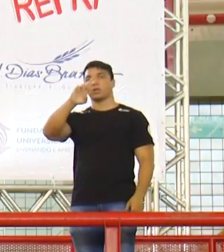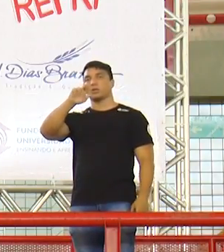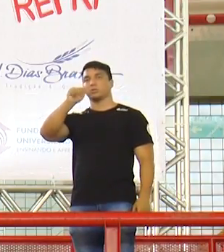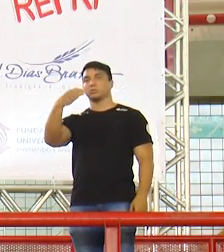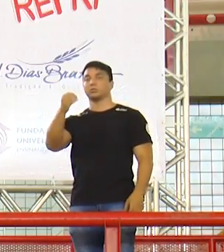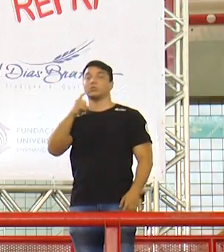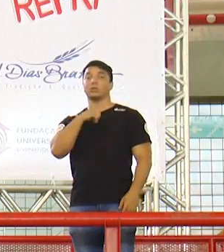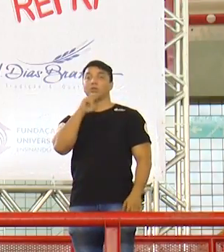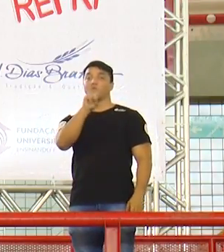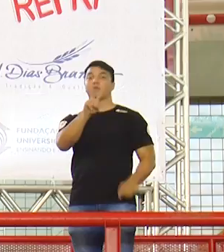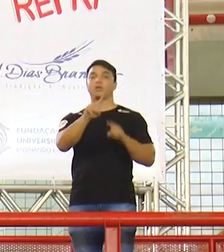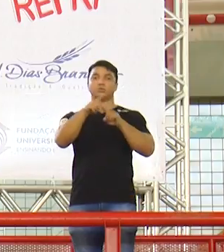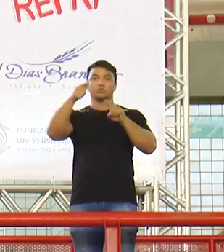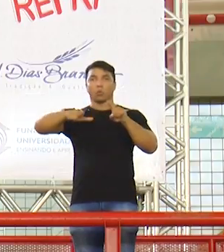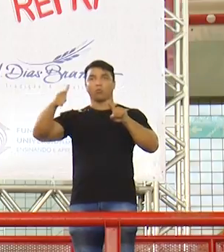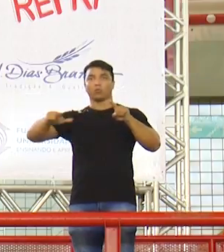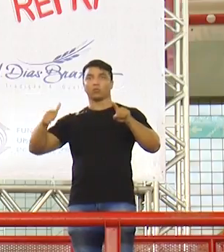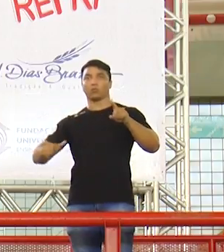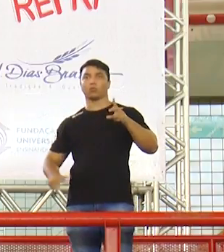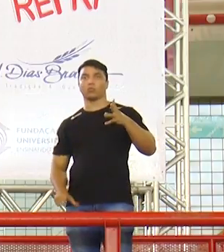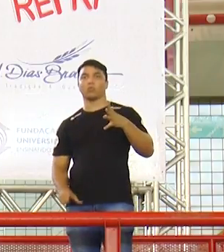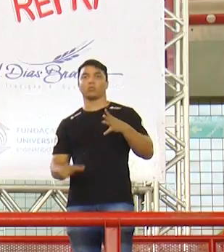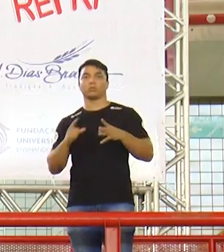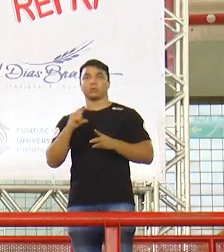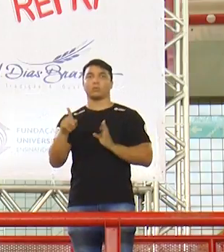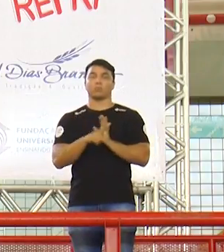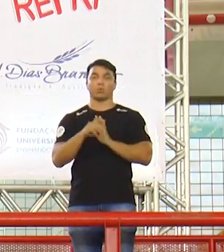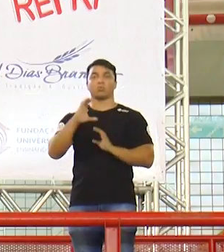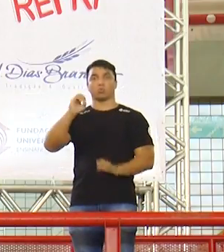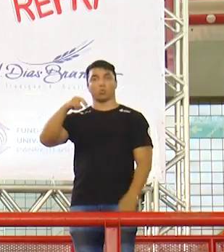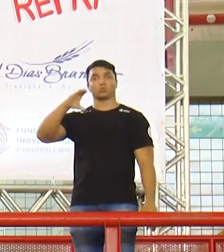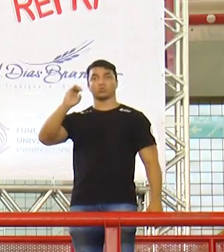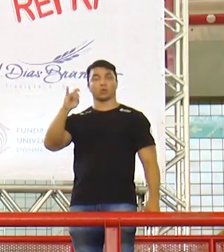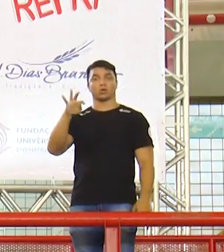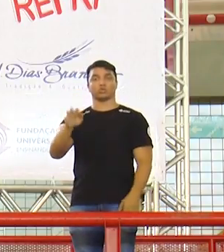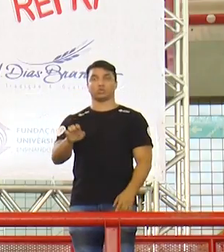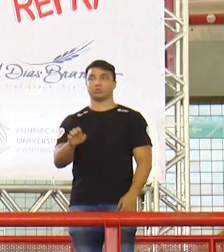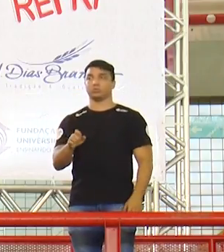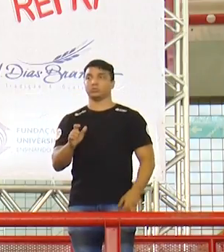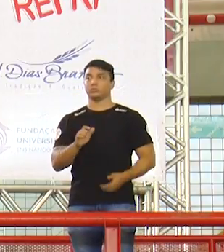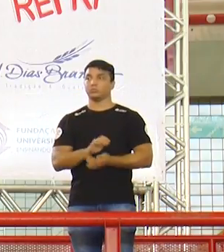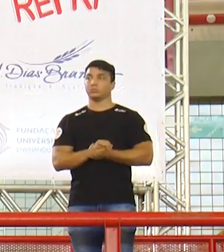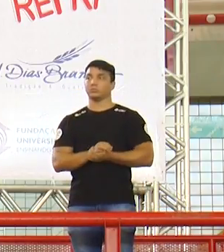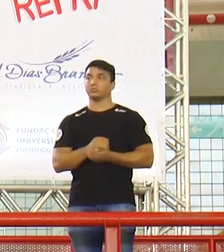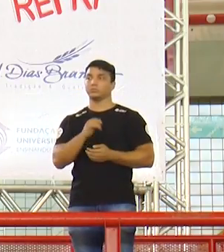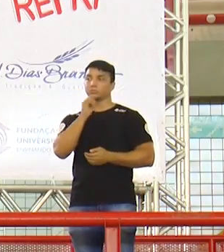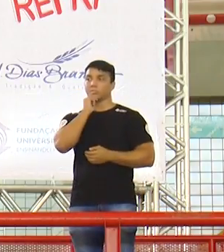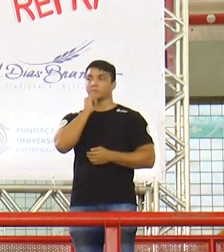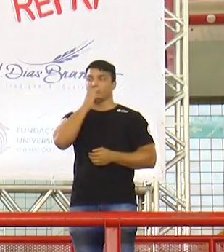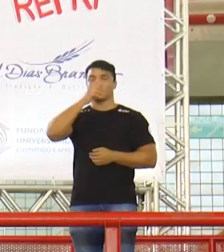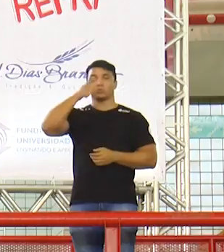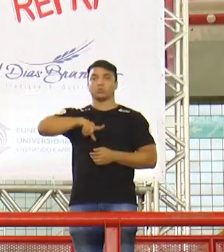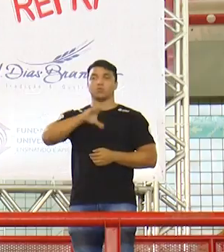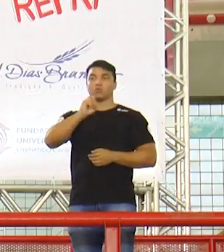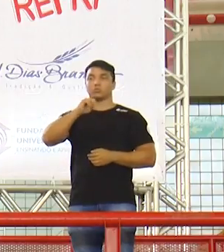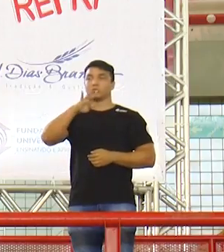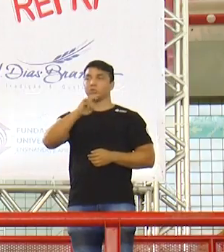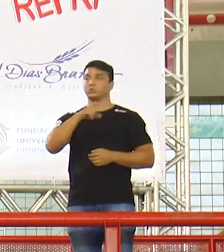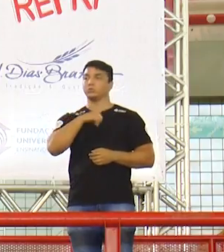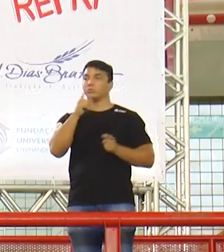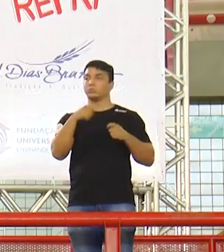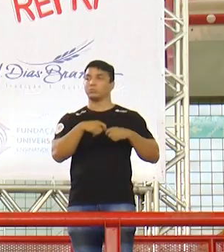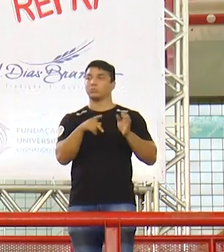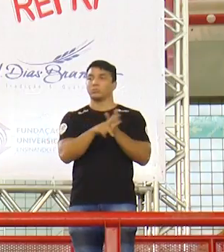esse V. E esse V é consoante. Quando tem repetição de consoante, para gerar